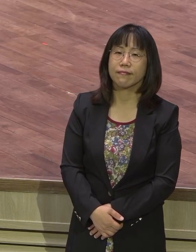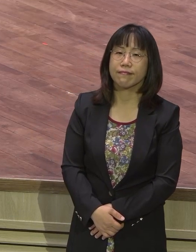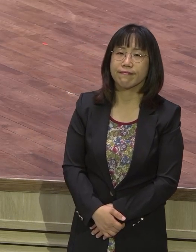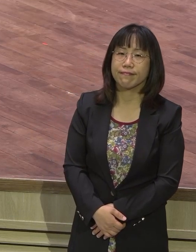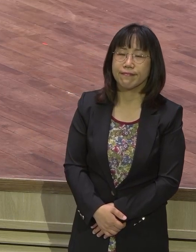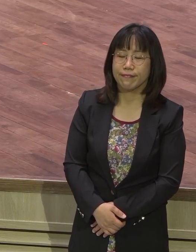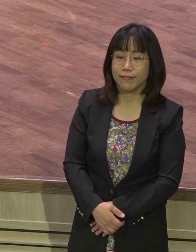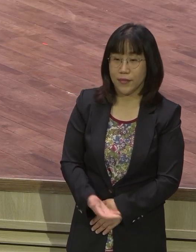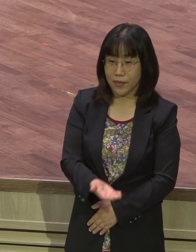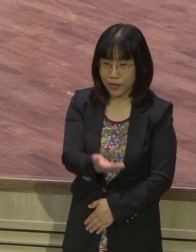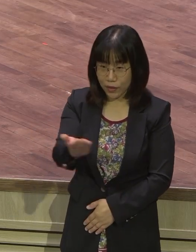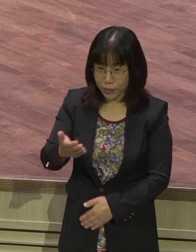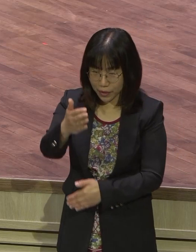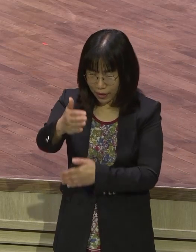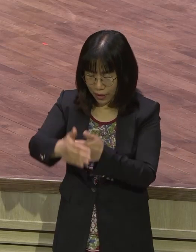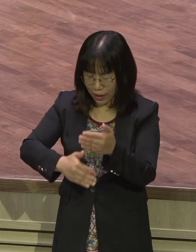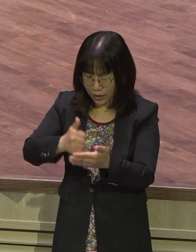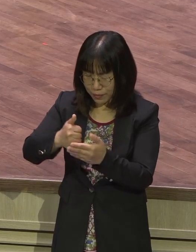하나님 앞에 여러분